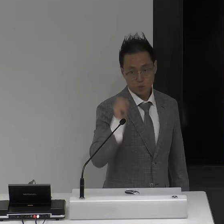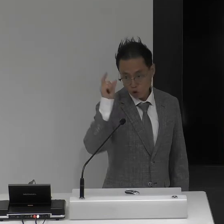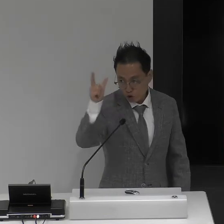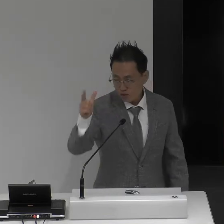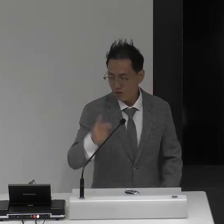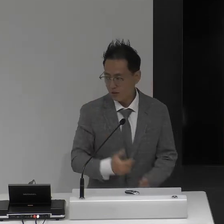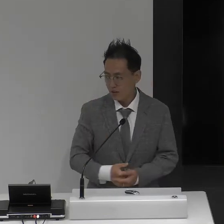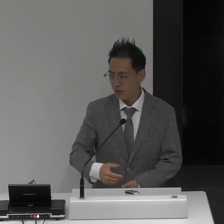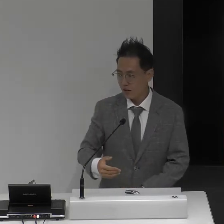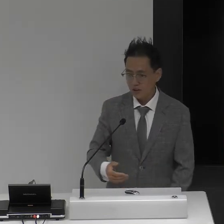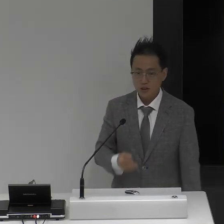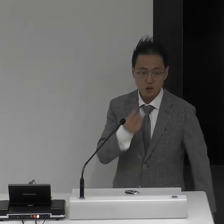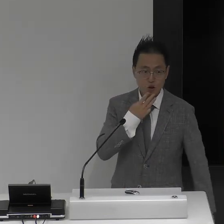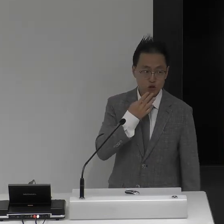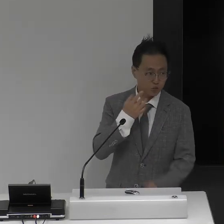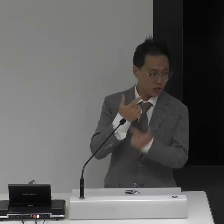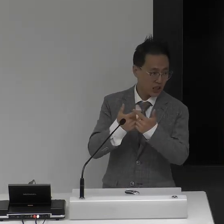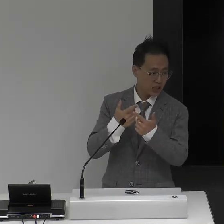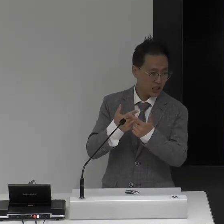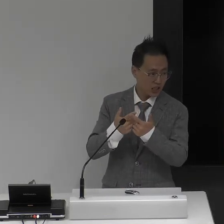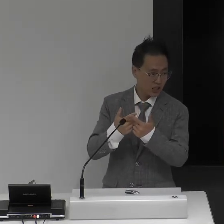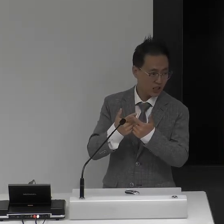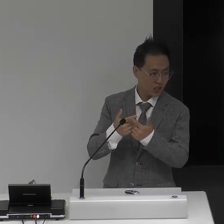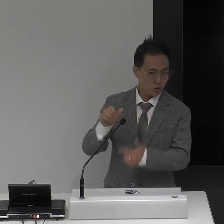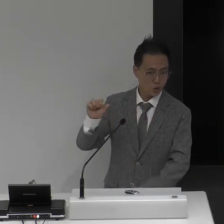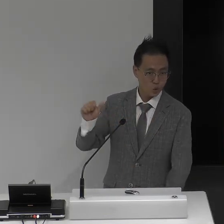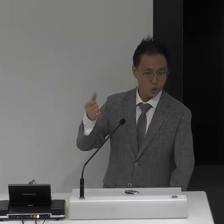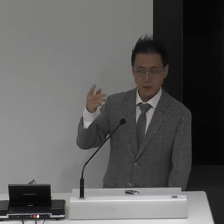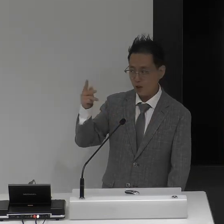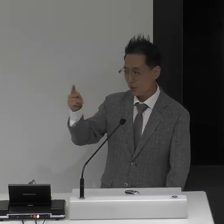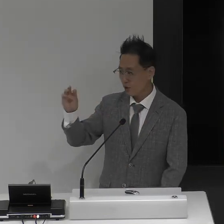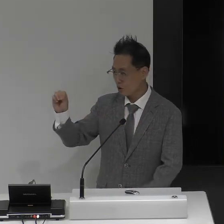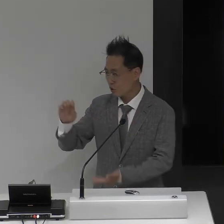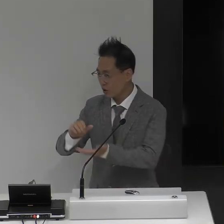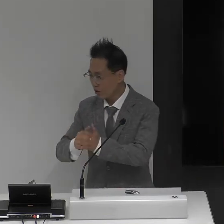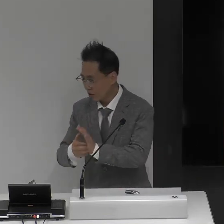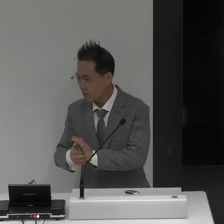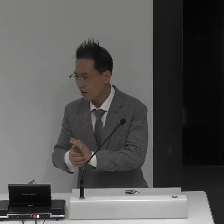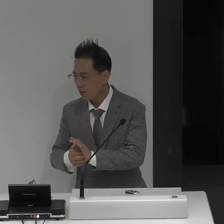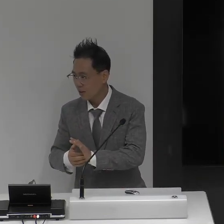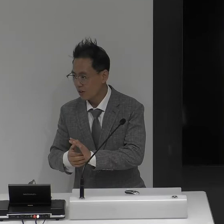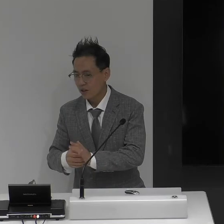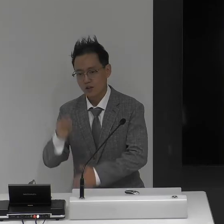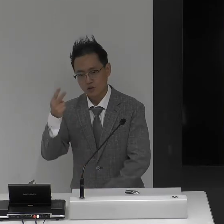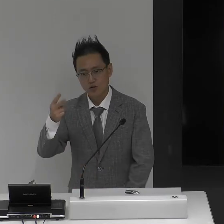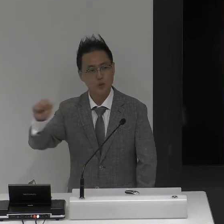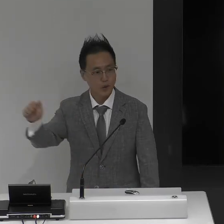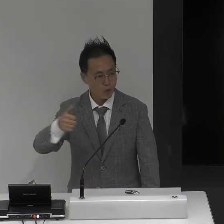멀죠? 서울서 부산까지가 500km 정도예요. 네, 2번 왕복해야